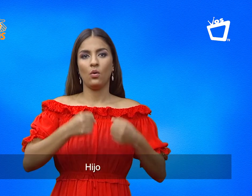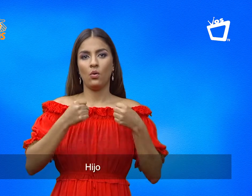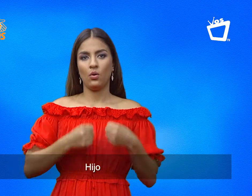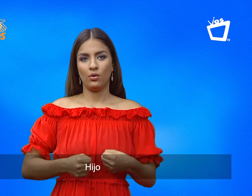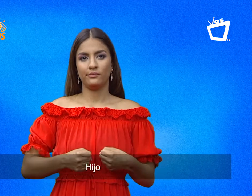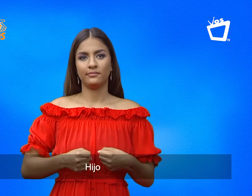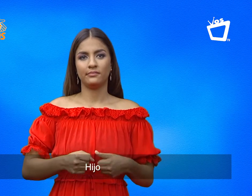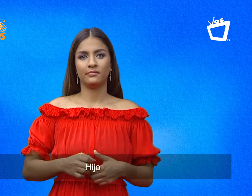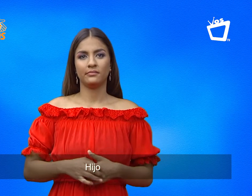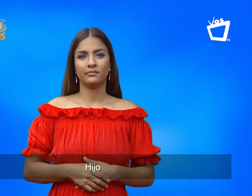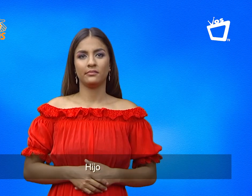hijo